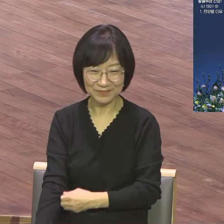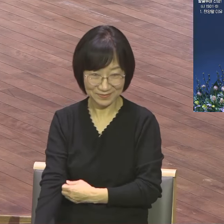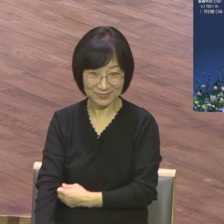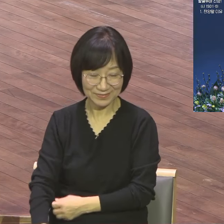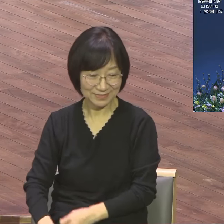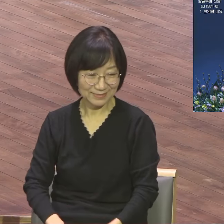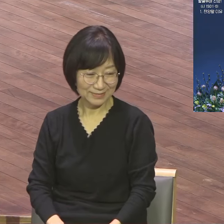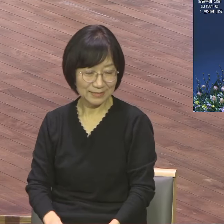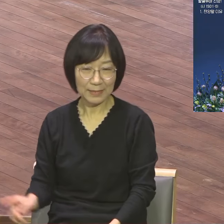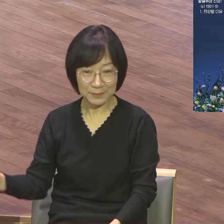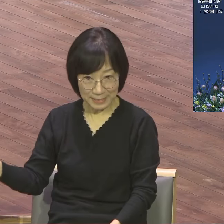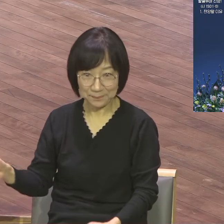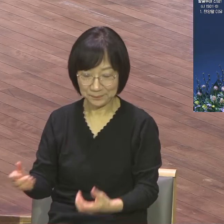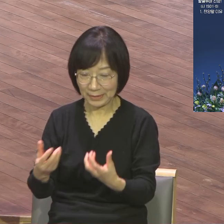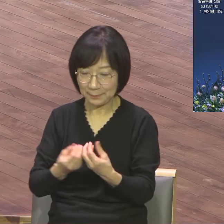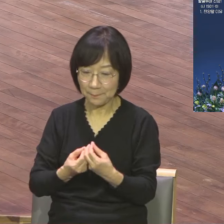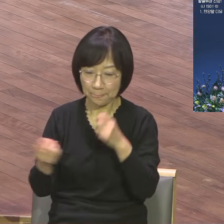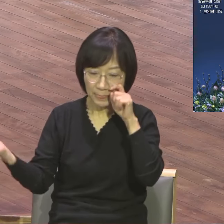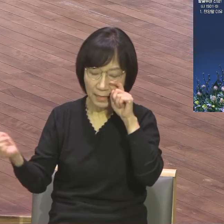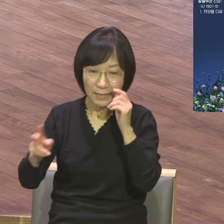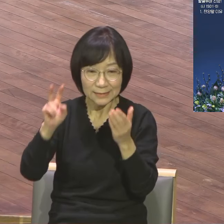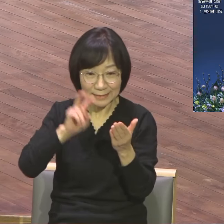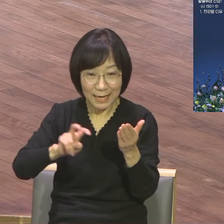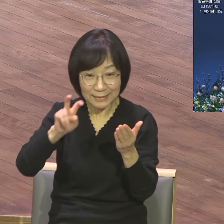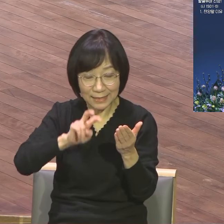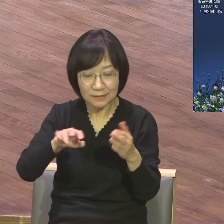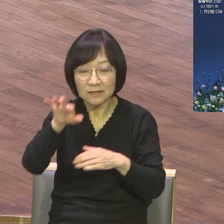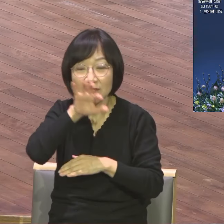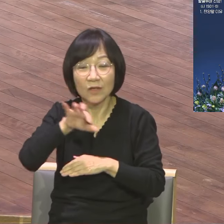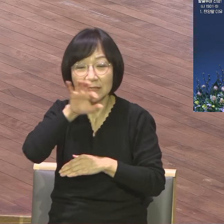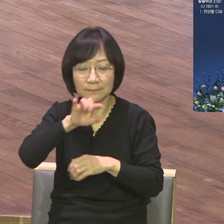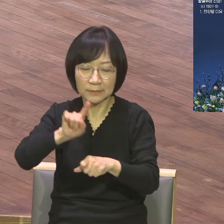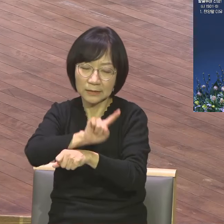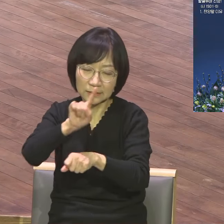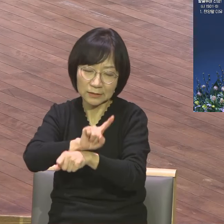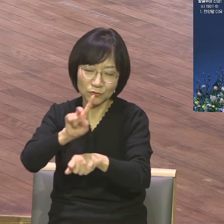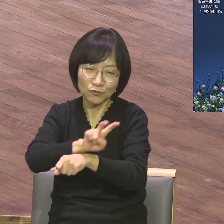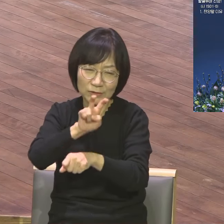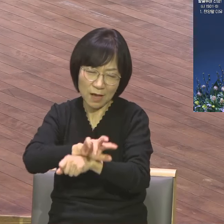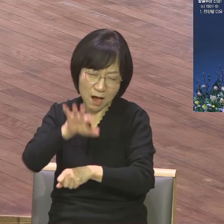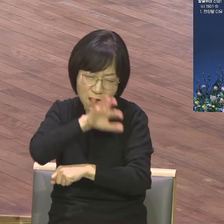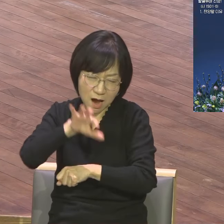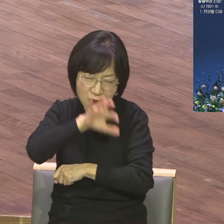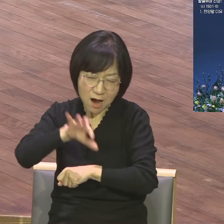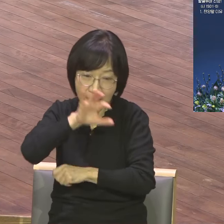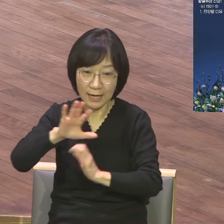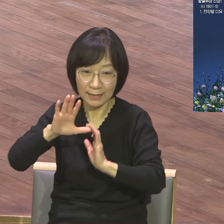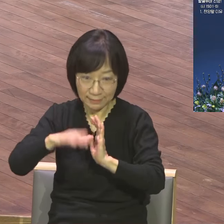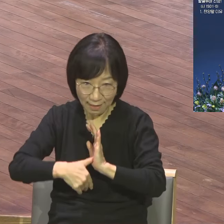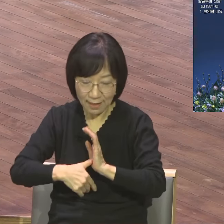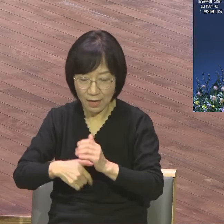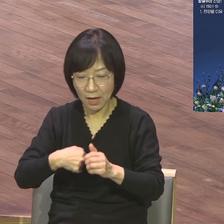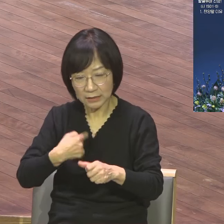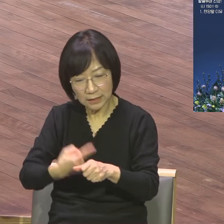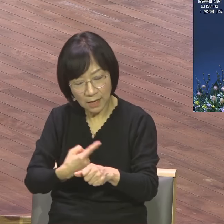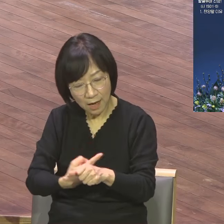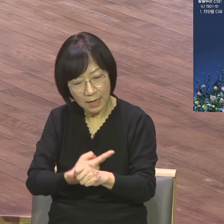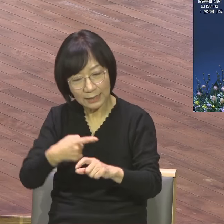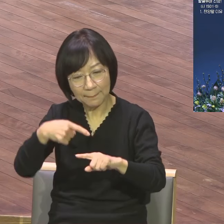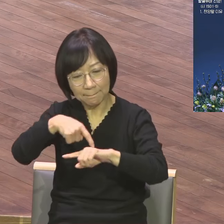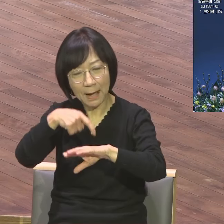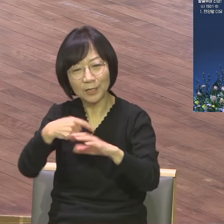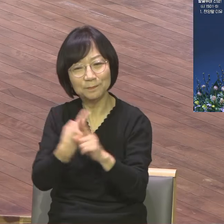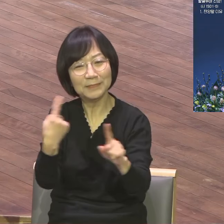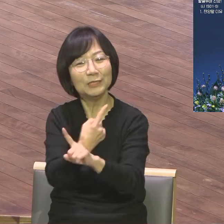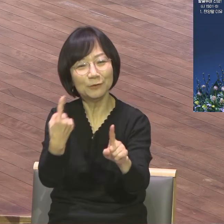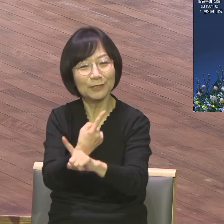그래 그때 연습하면서 치유가 다 돼야 돼. 연습이 연습이 아니라 막 찬양을 각인시키나 막 치유하는 시간이야.